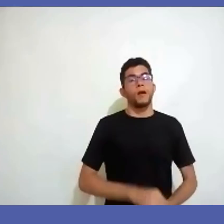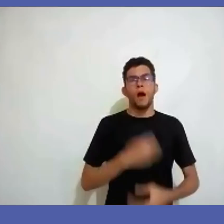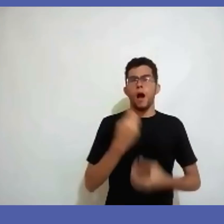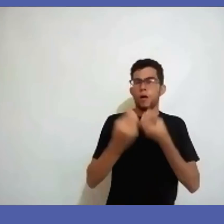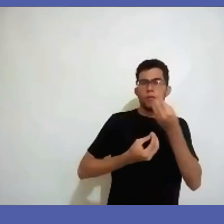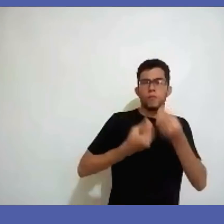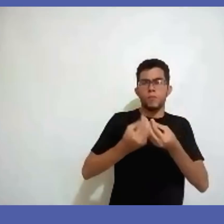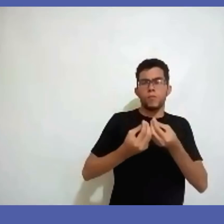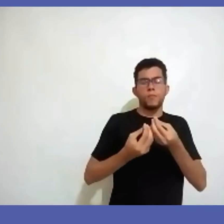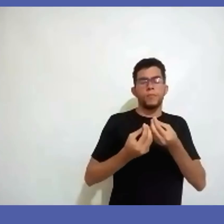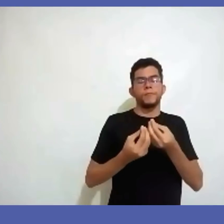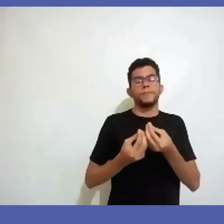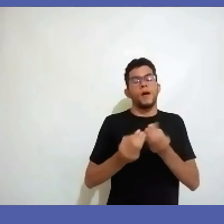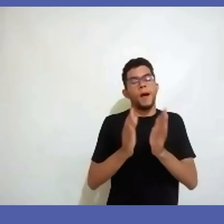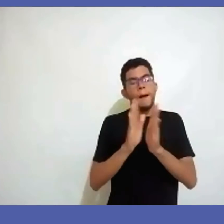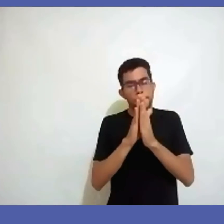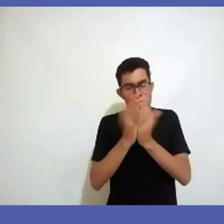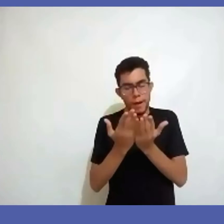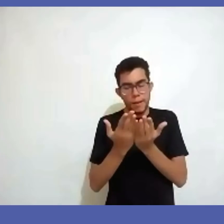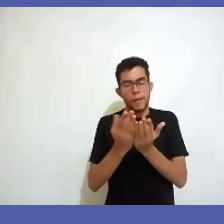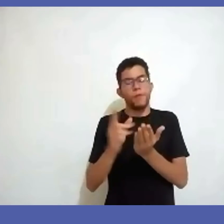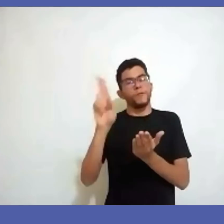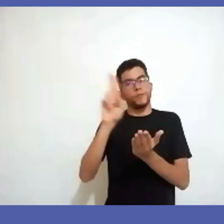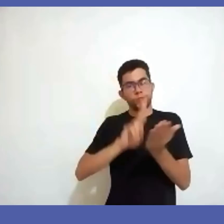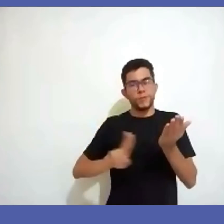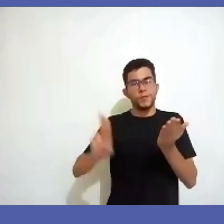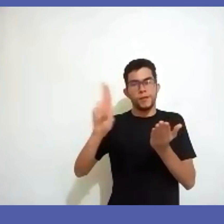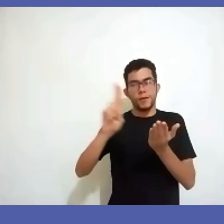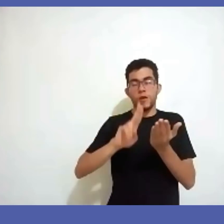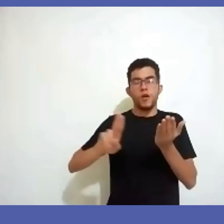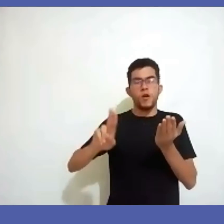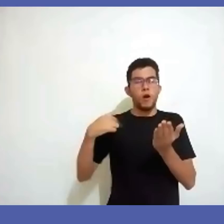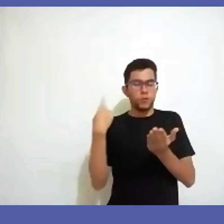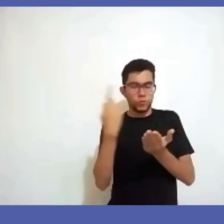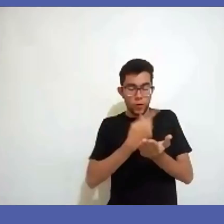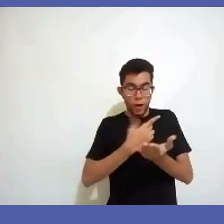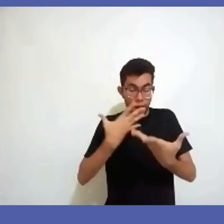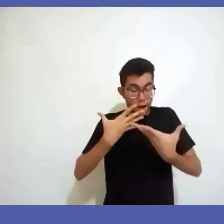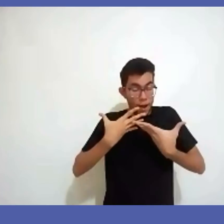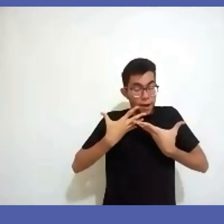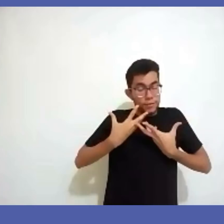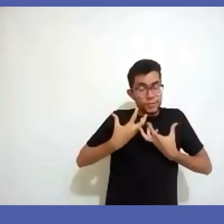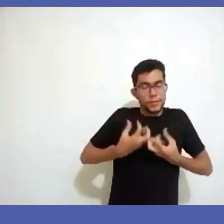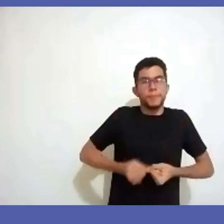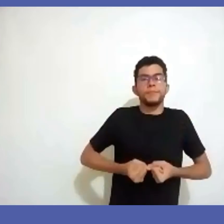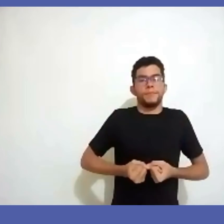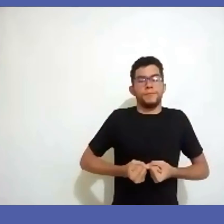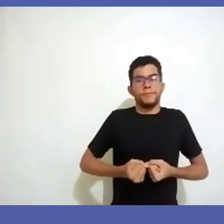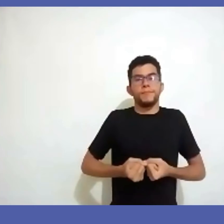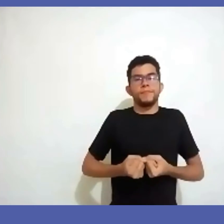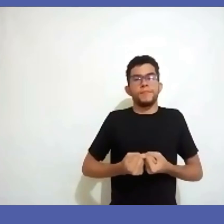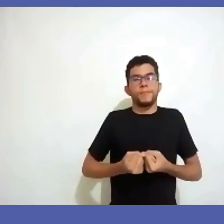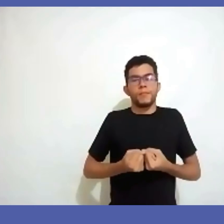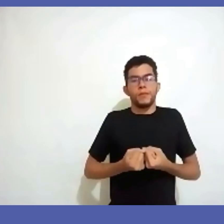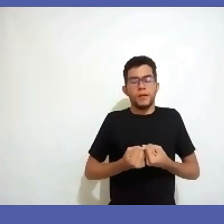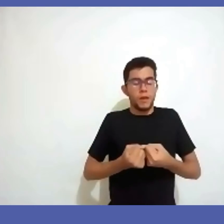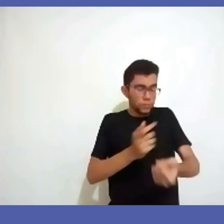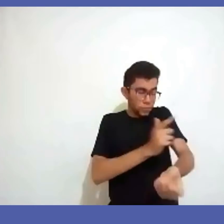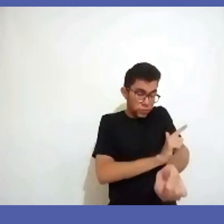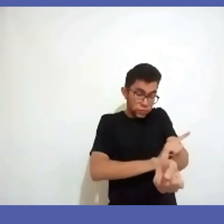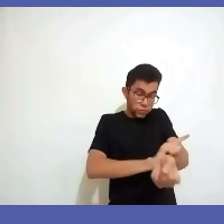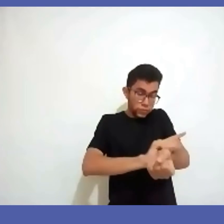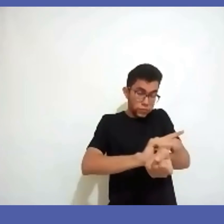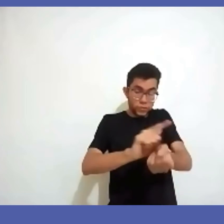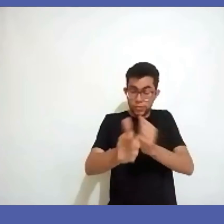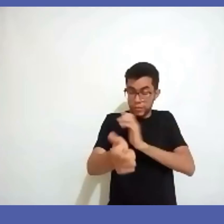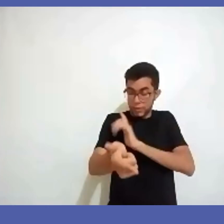de Deus que chega até nós e nós recebemos com simplicidade. Essa palavra está nos lavando de todos os elementos